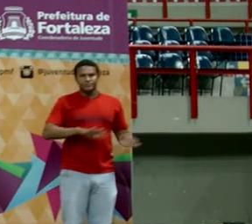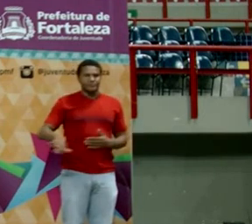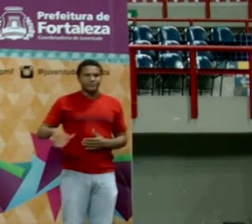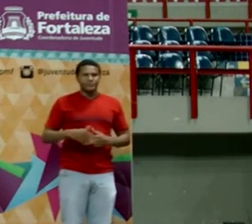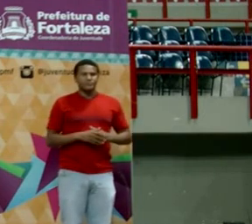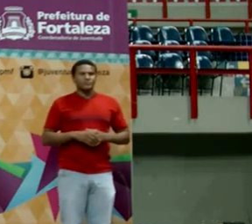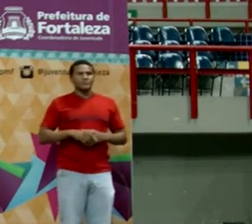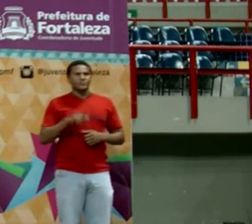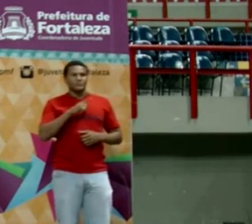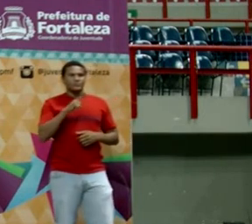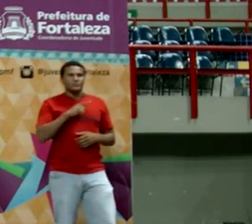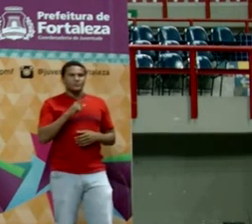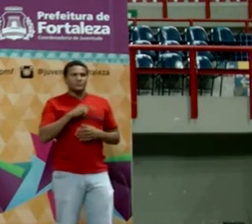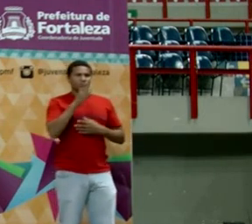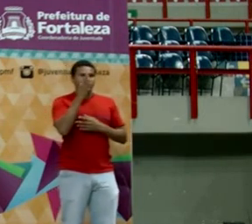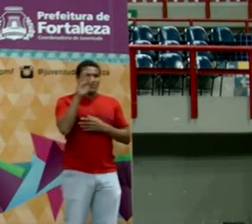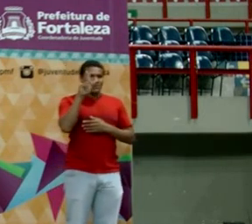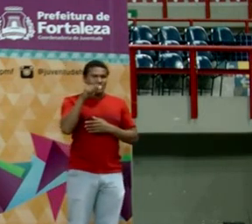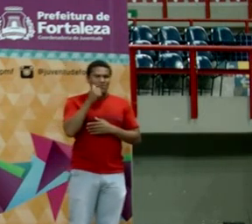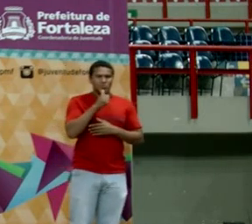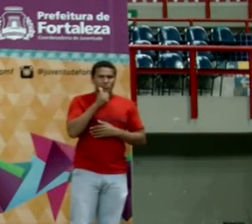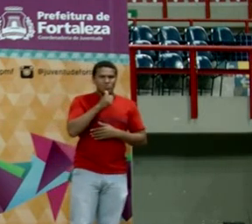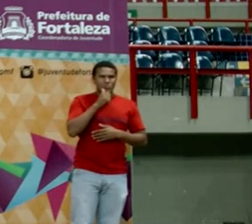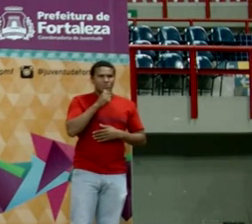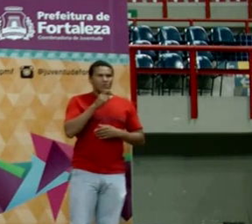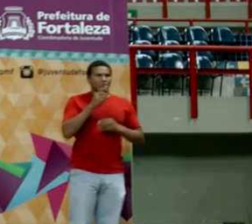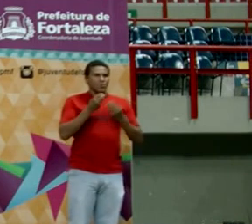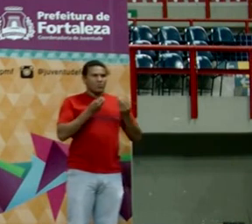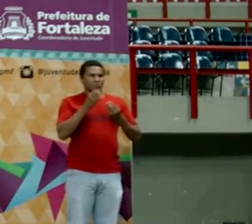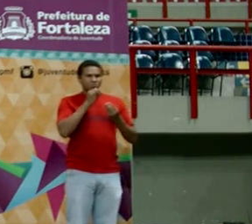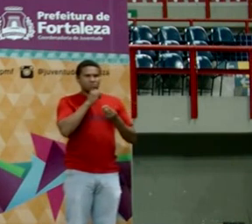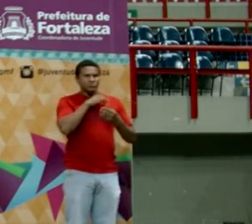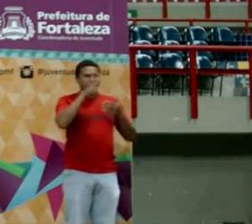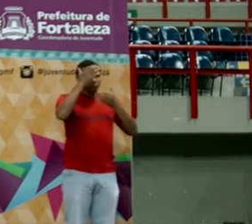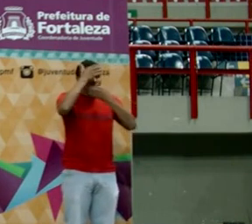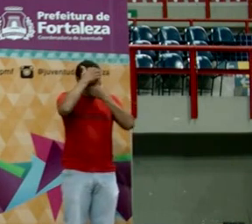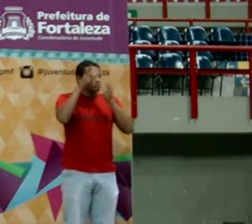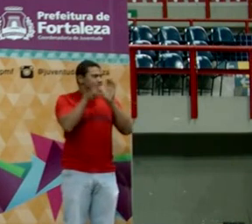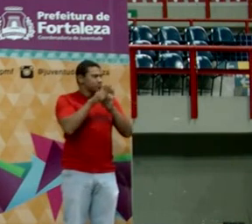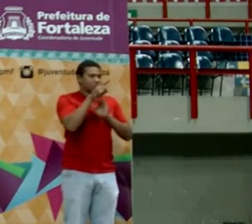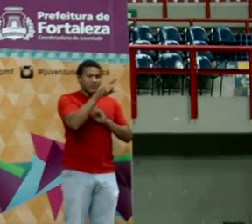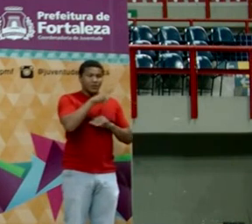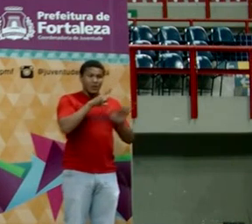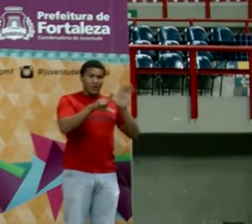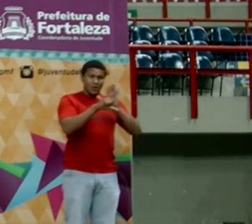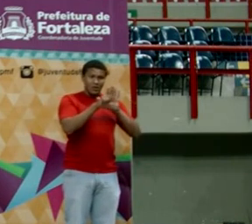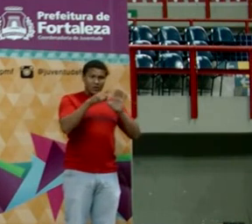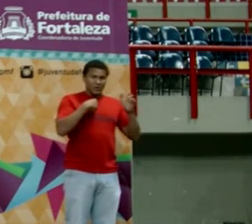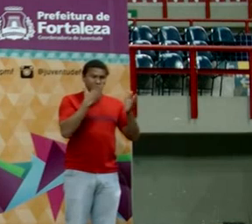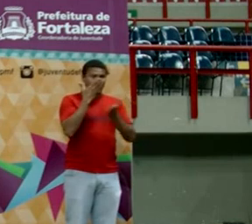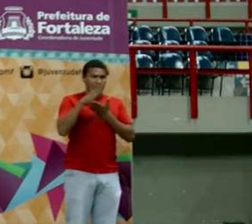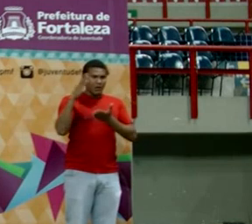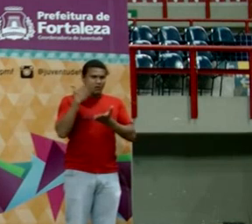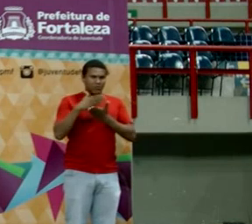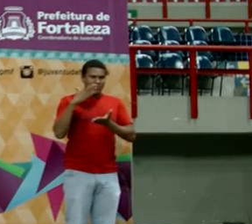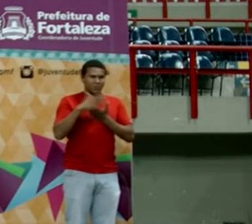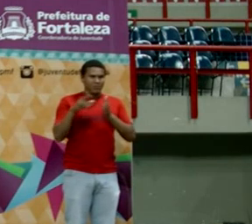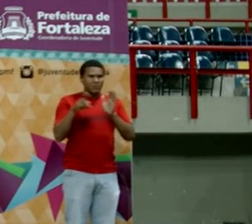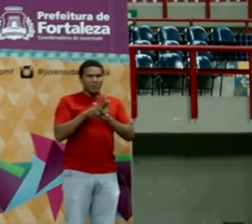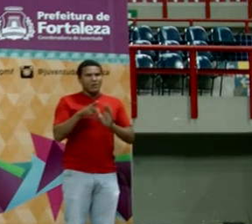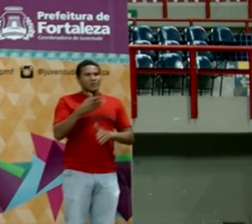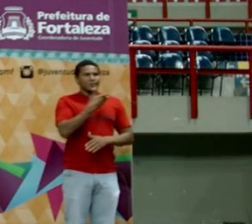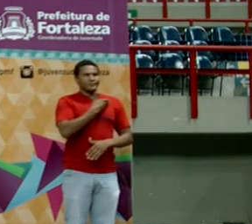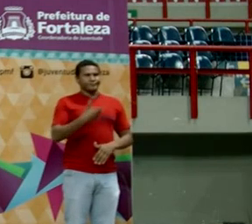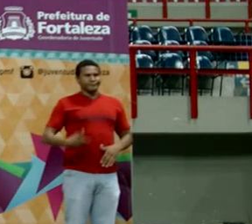que proíbe mulheres de portar indumentária como a burca e o niqab. Primeiro porque essa lei nada tem a ver com a laicidade do